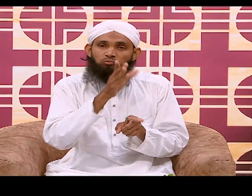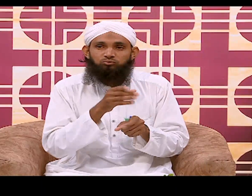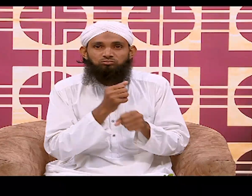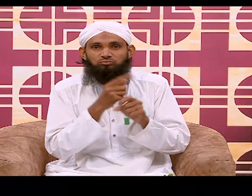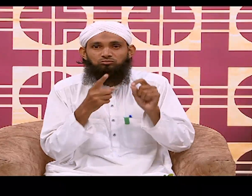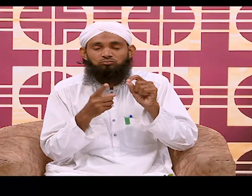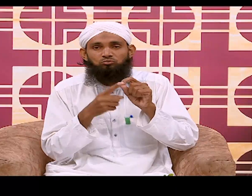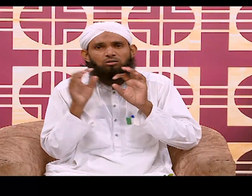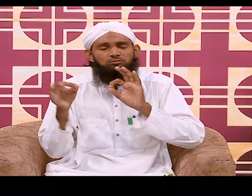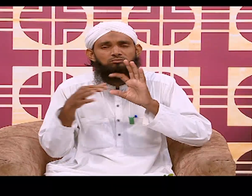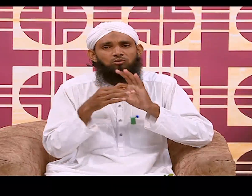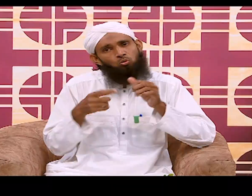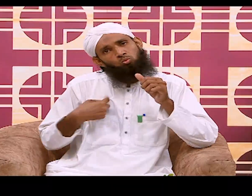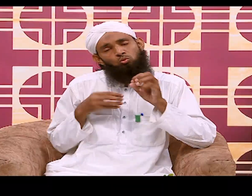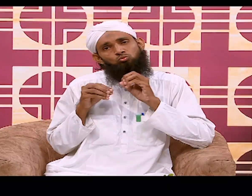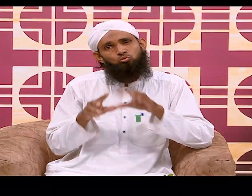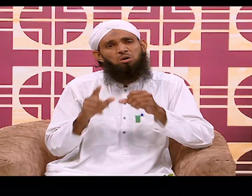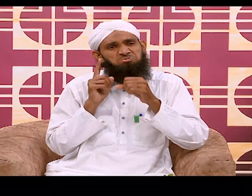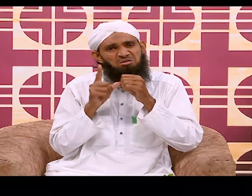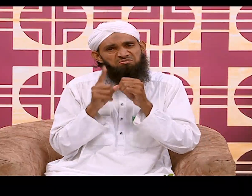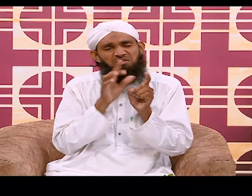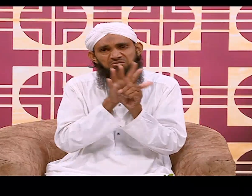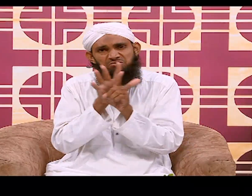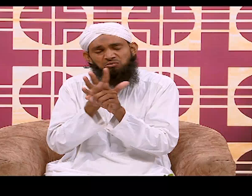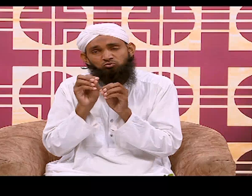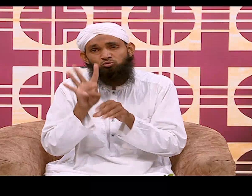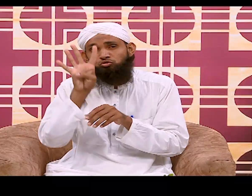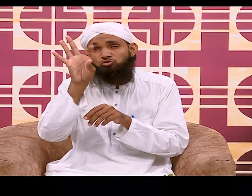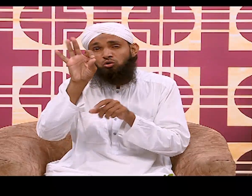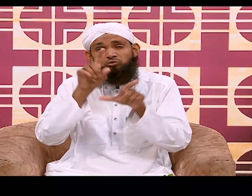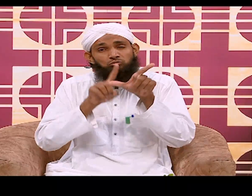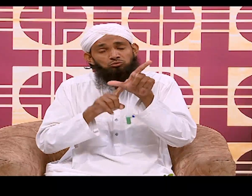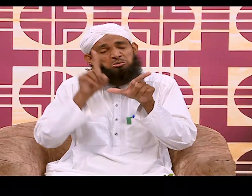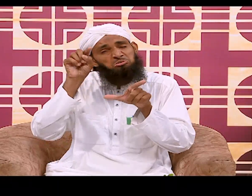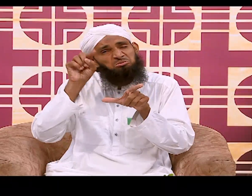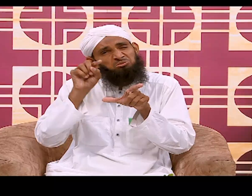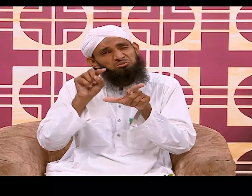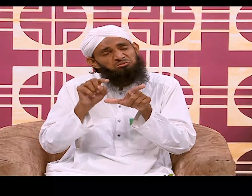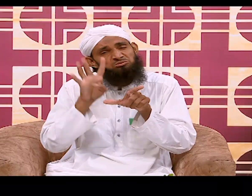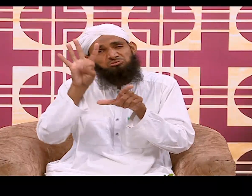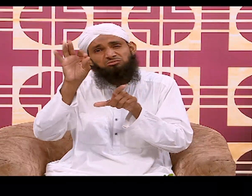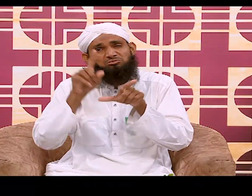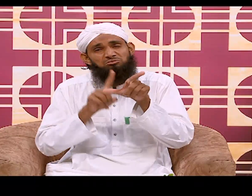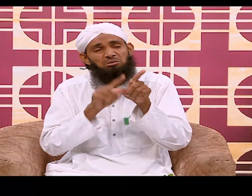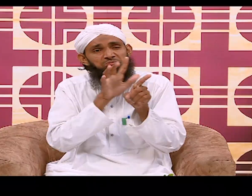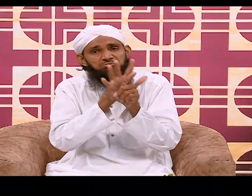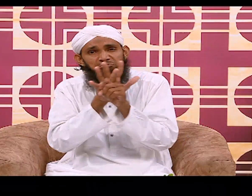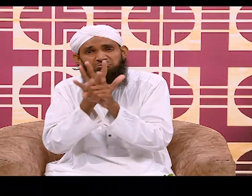و بیان اور نیکی کی دعوت دینا شروع فرمائی اور 40 سال مسلسل نیکی کی دعوت کو عام فرماتے